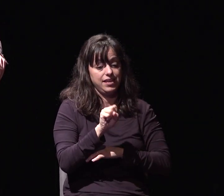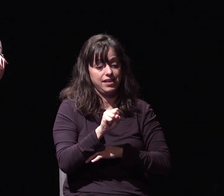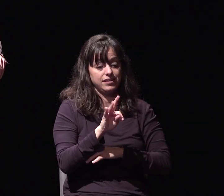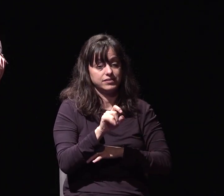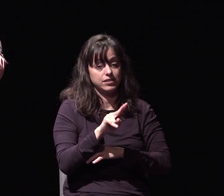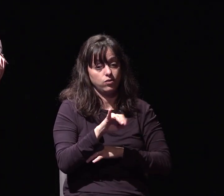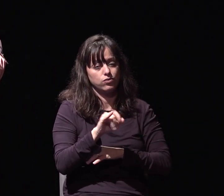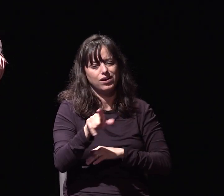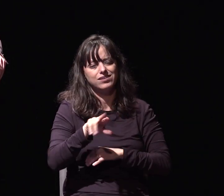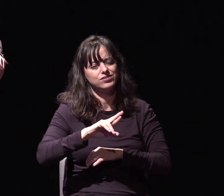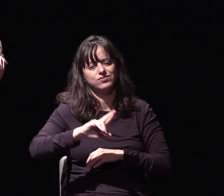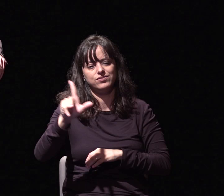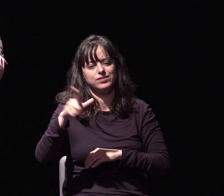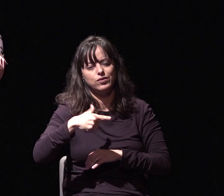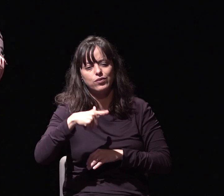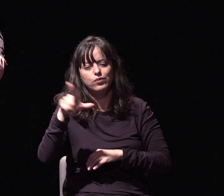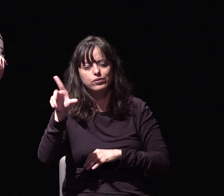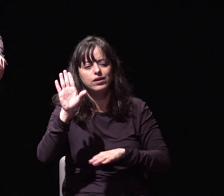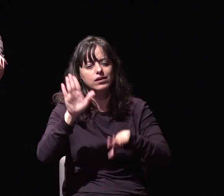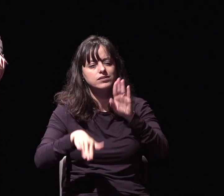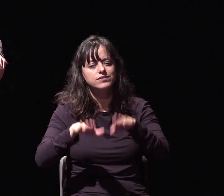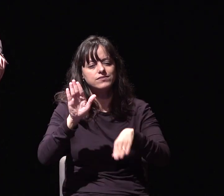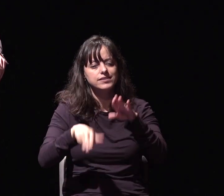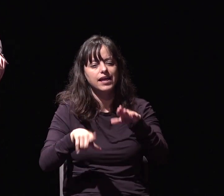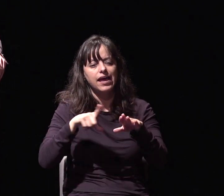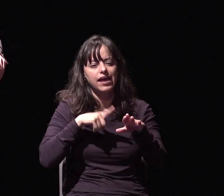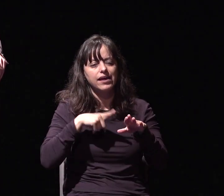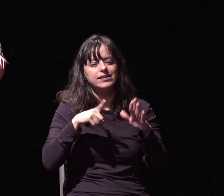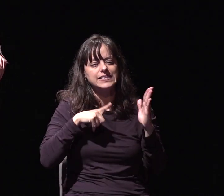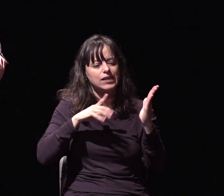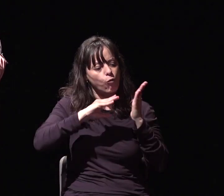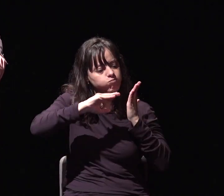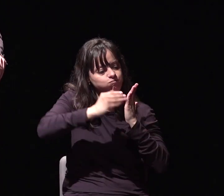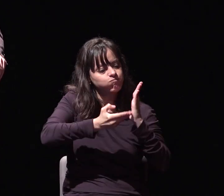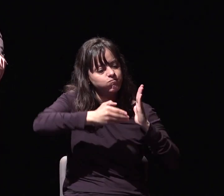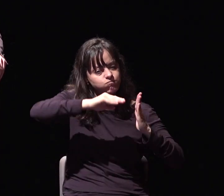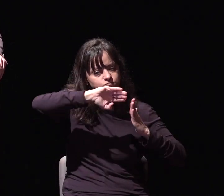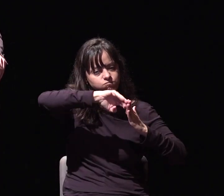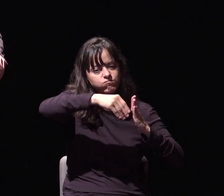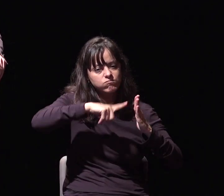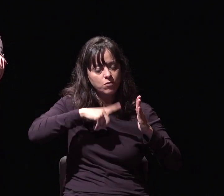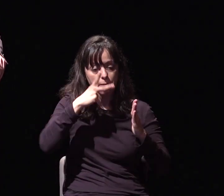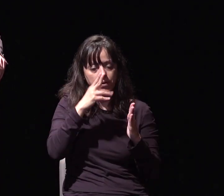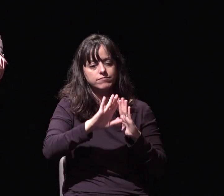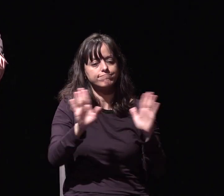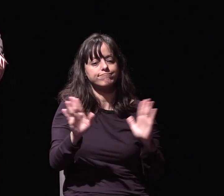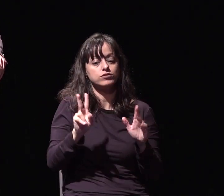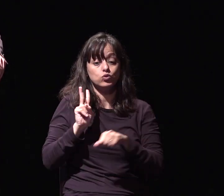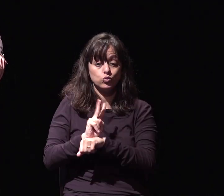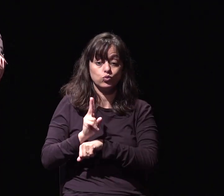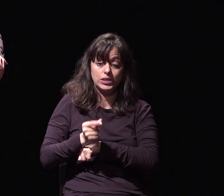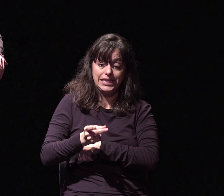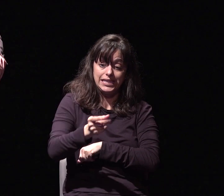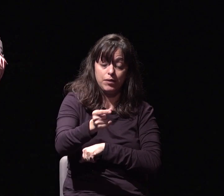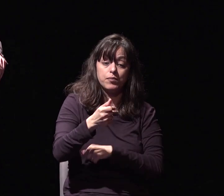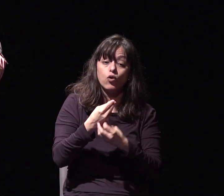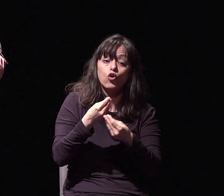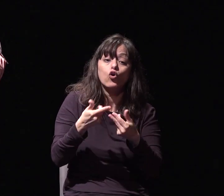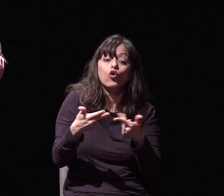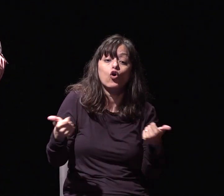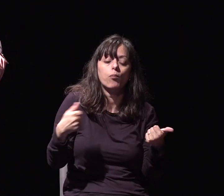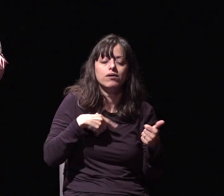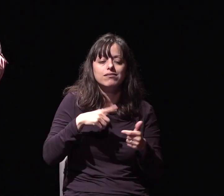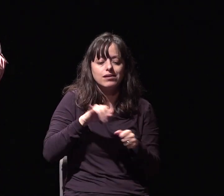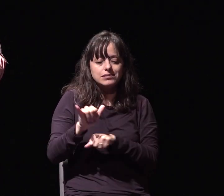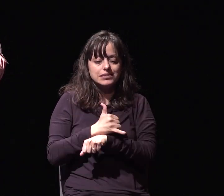de exceção, é uma ação normalmente muito invasiva, e que a ideia de que preservar ao longo do tempo, estabelecer critérios